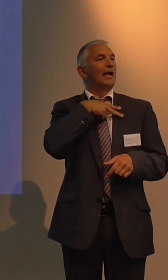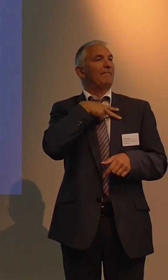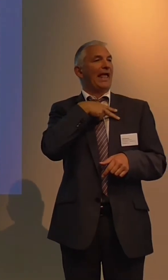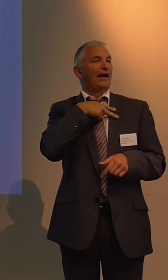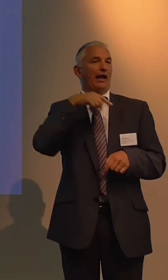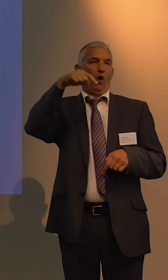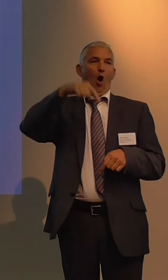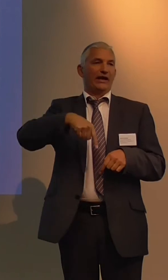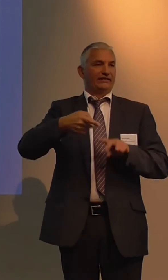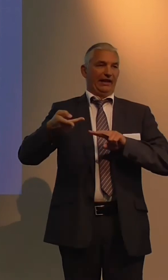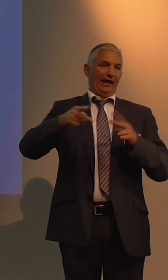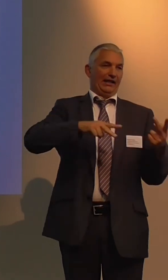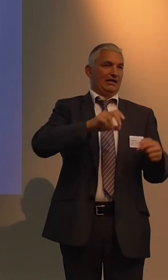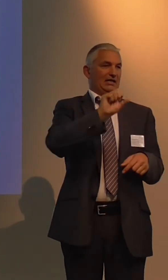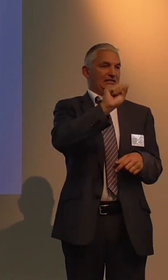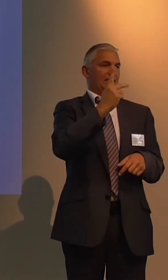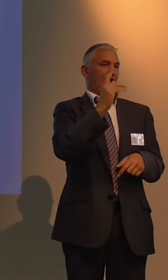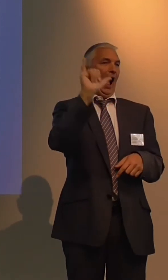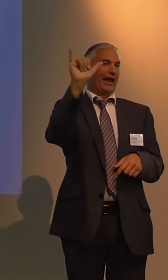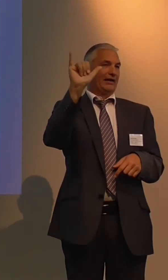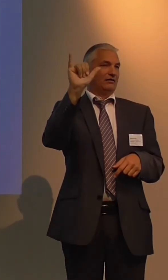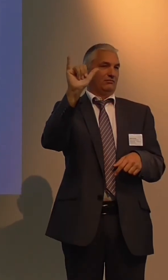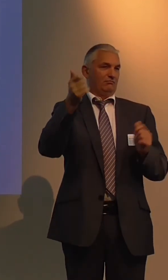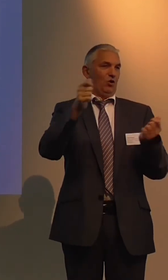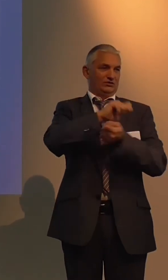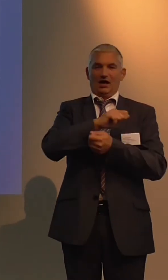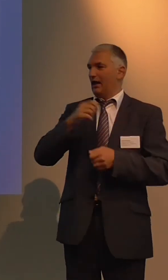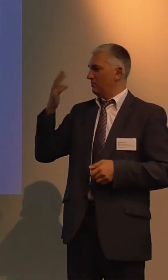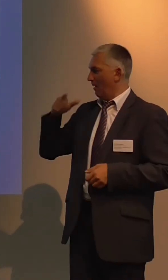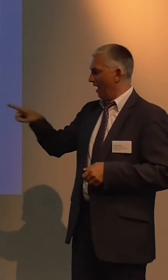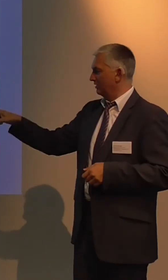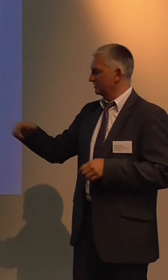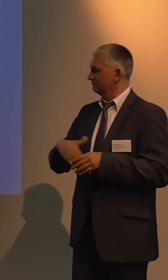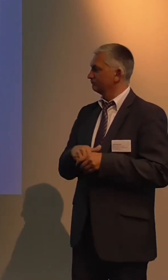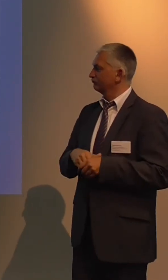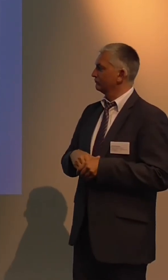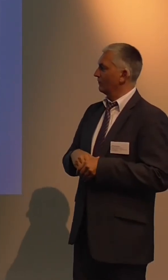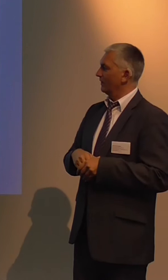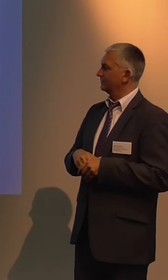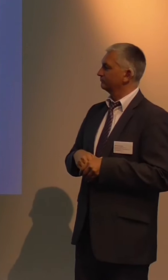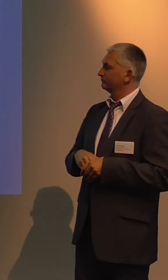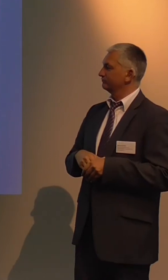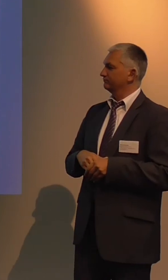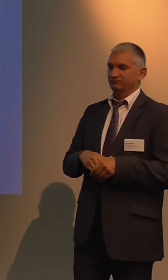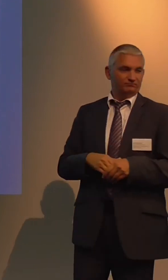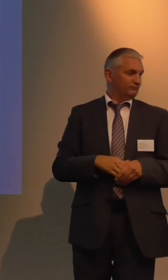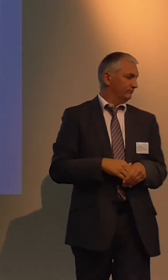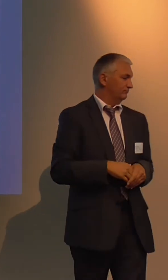In 2004 hat Premiere angefangen, was ja heute Sky ist, mit Untertitelung. Und das sind so einige